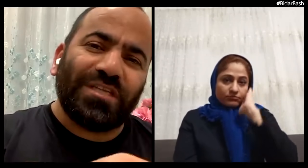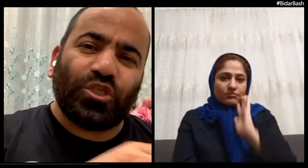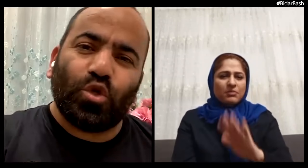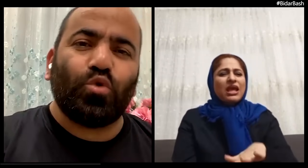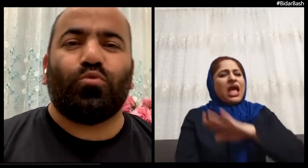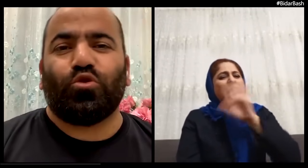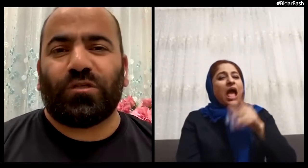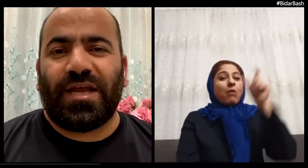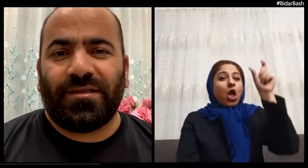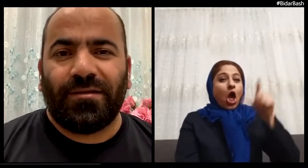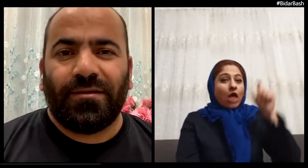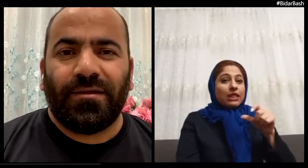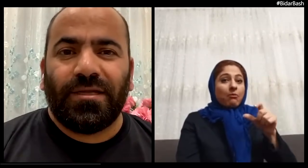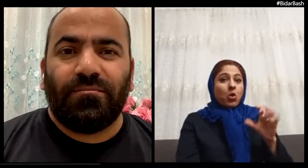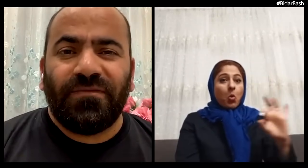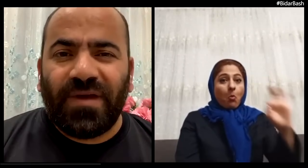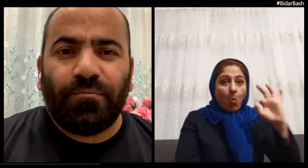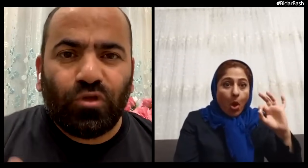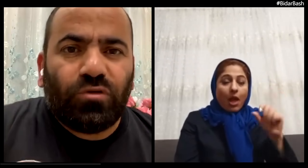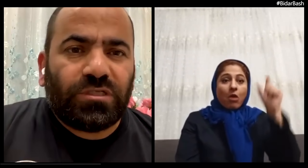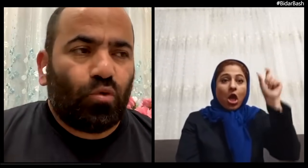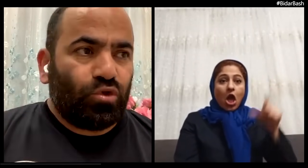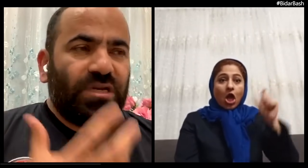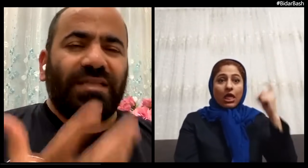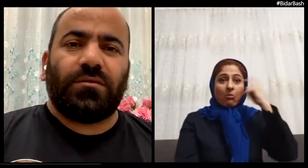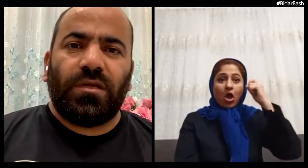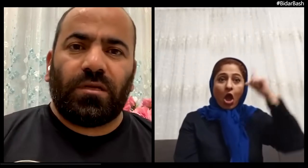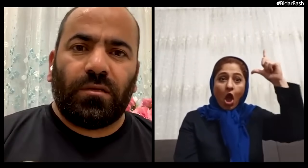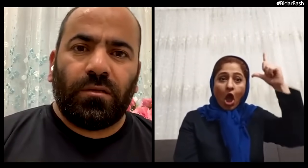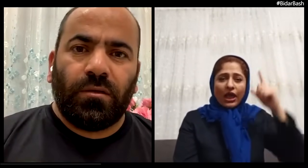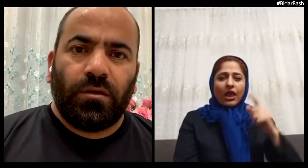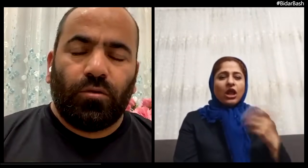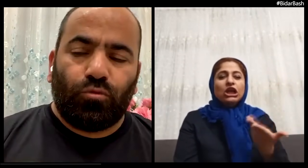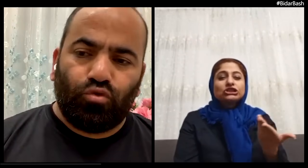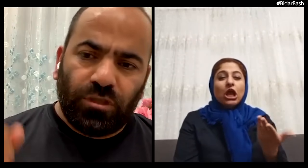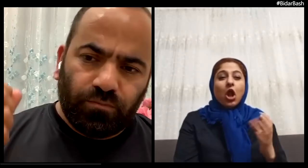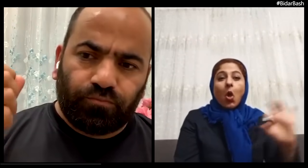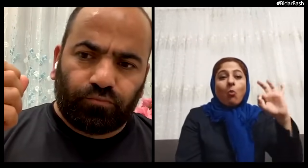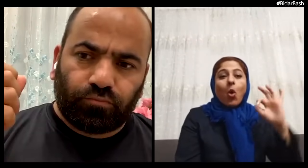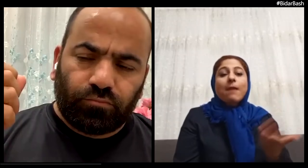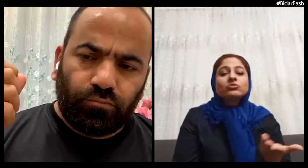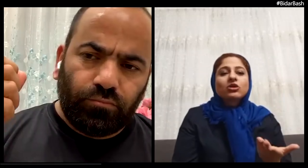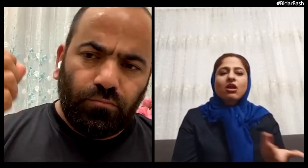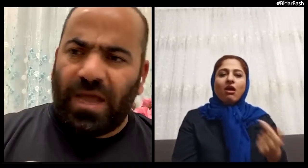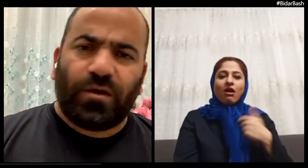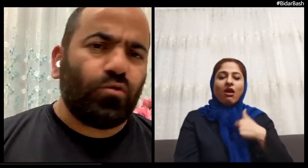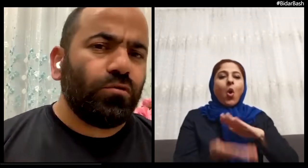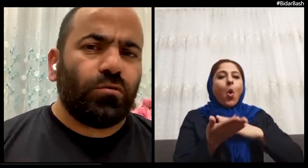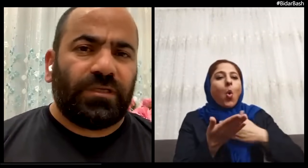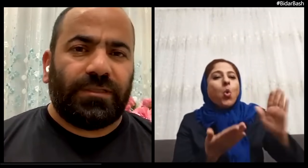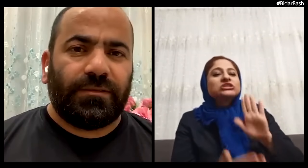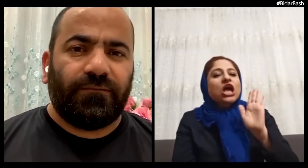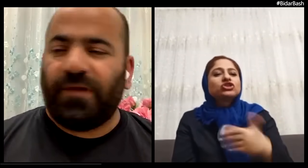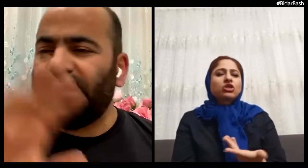اینجور گذشتاشون بزرگن. میتونست قدرت داره، میتونه